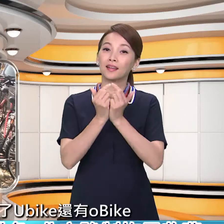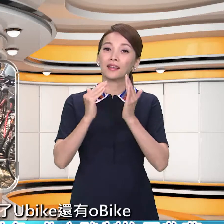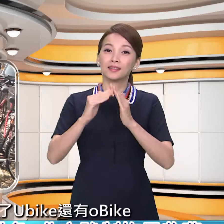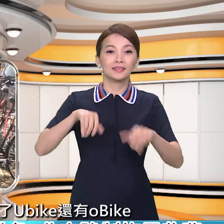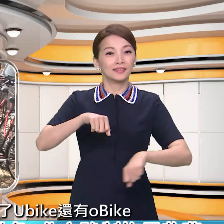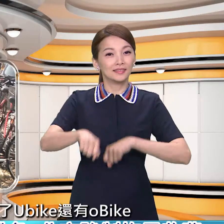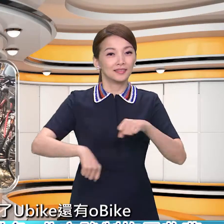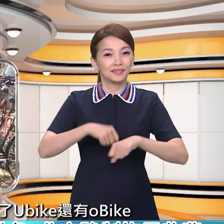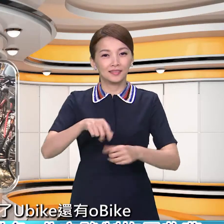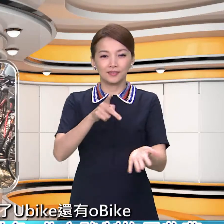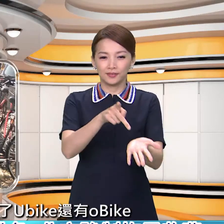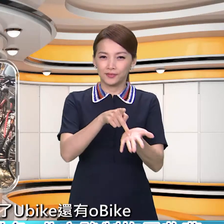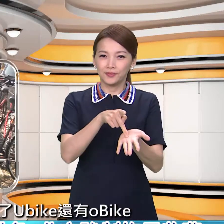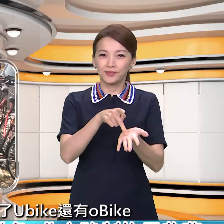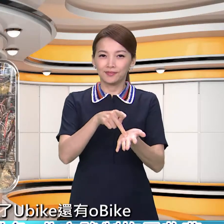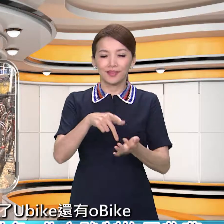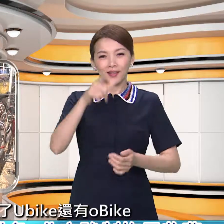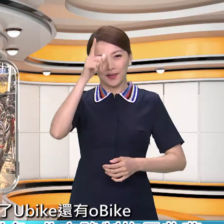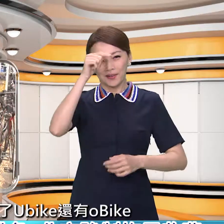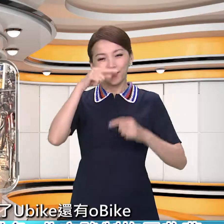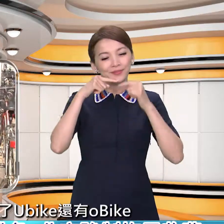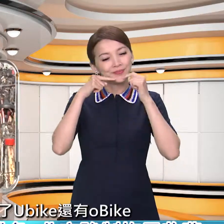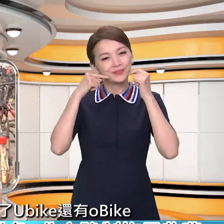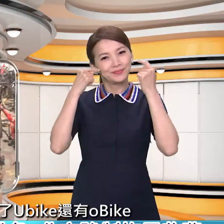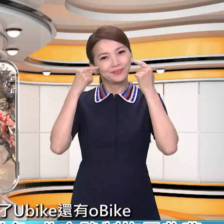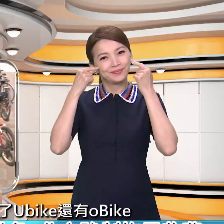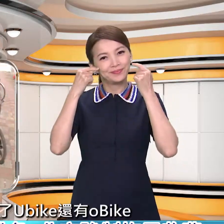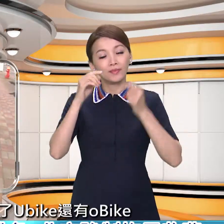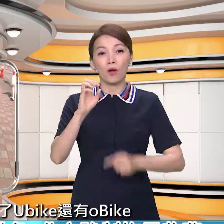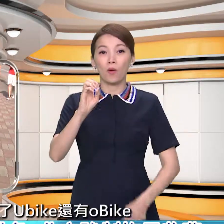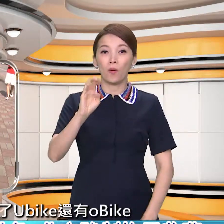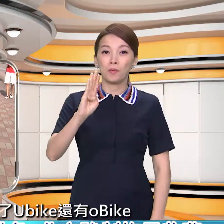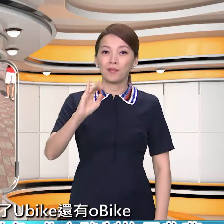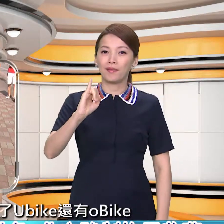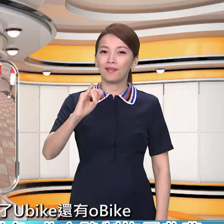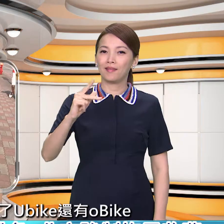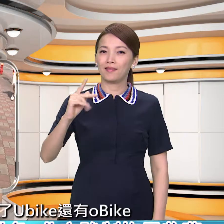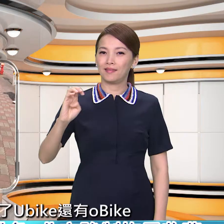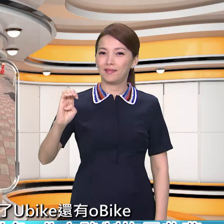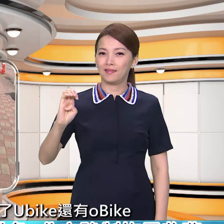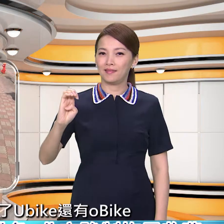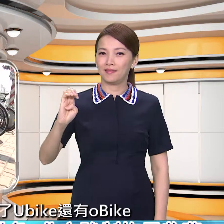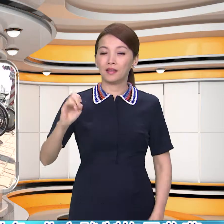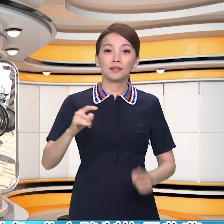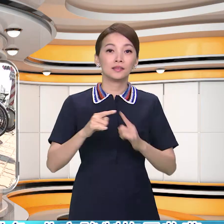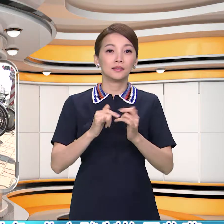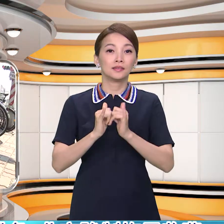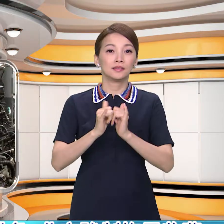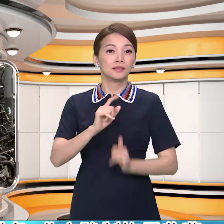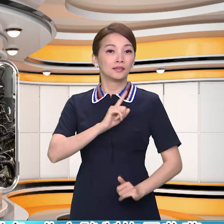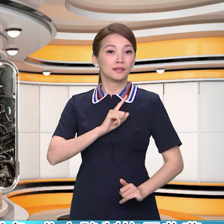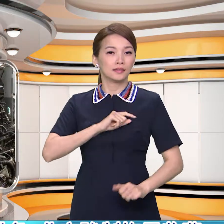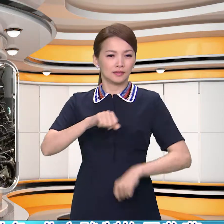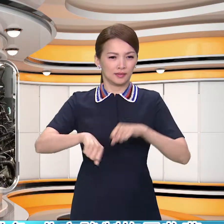台北市共享单车除了 U-Bike 还有 O-Bike， 另外自行车的数量也不